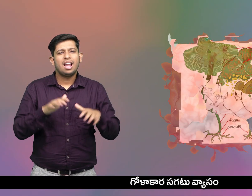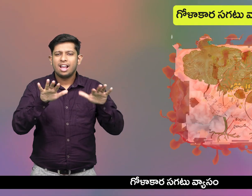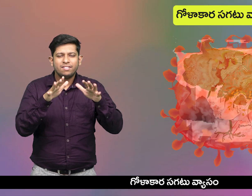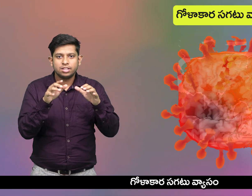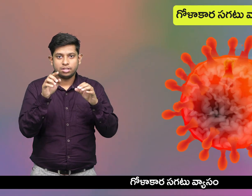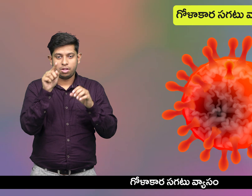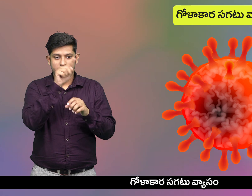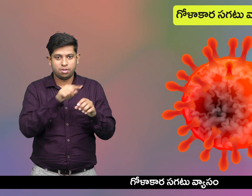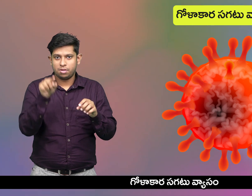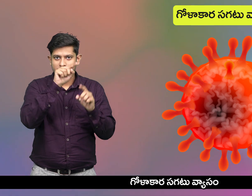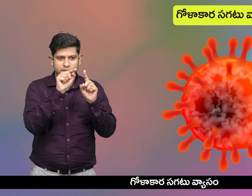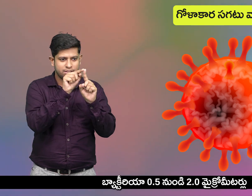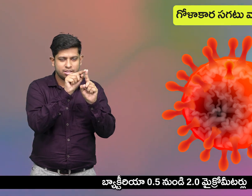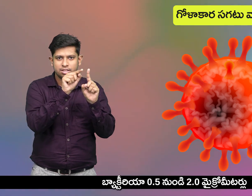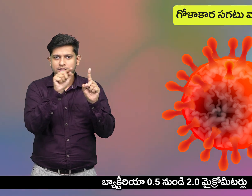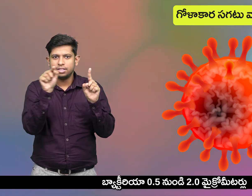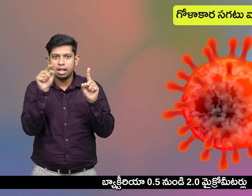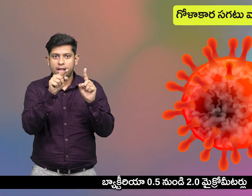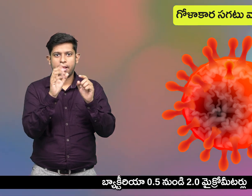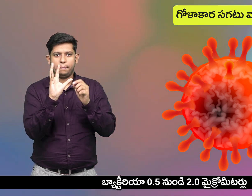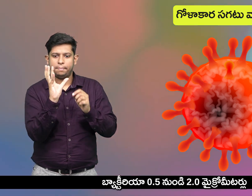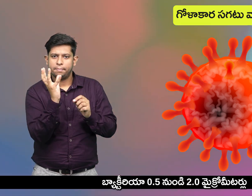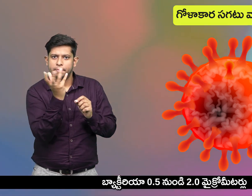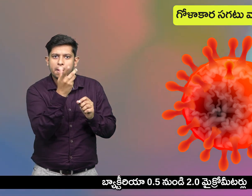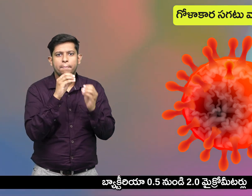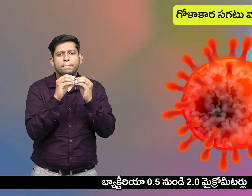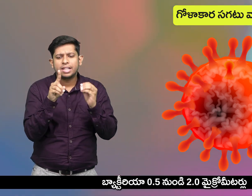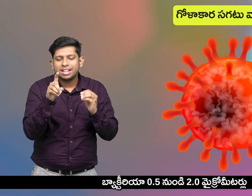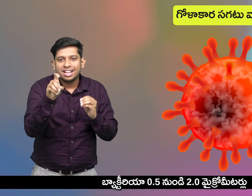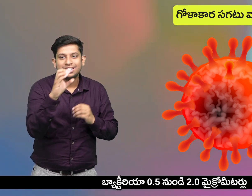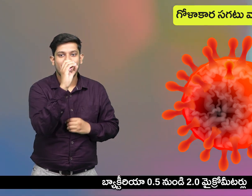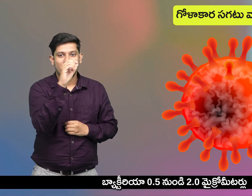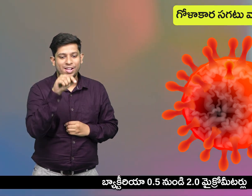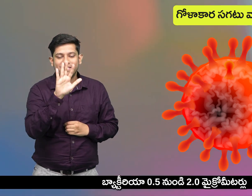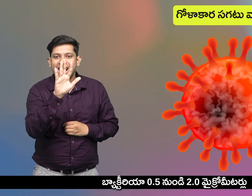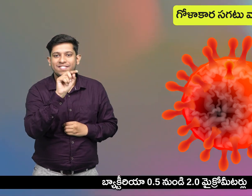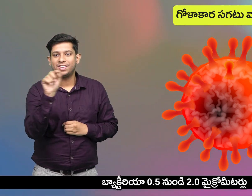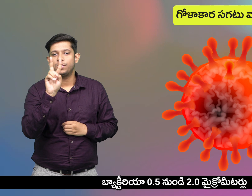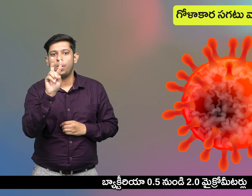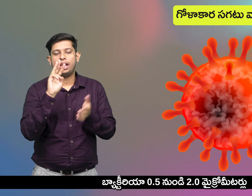గోళాకార సగటు వ్యాసం బ్యాక్టీరియా 0.5 నుండి 2.0